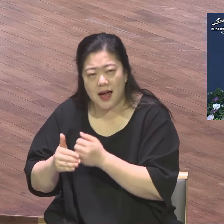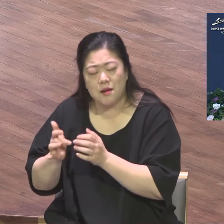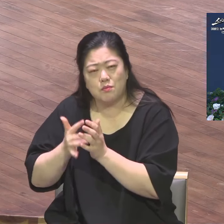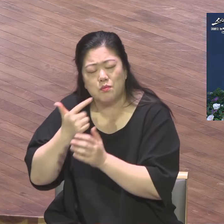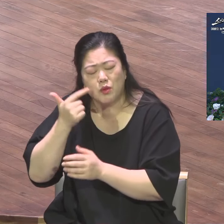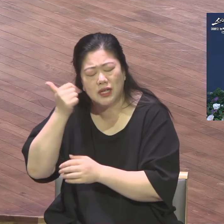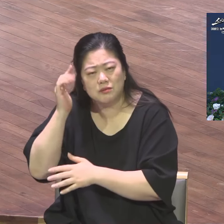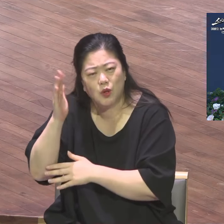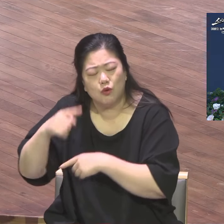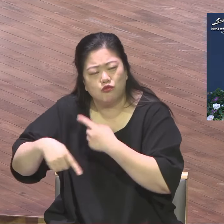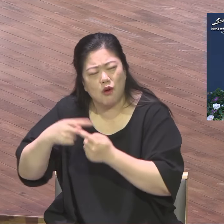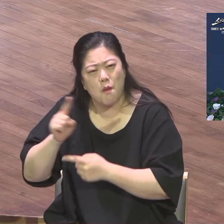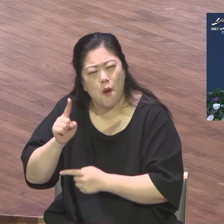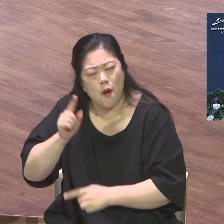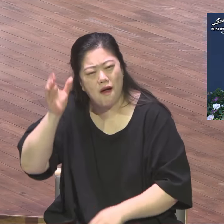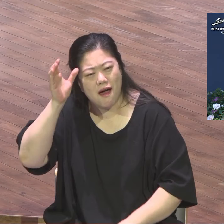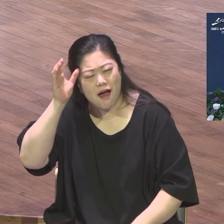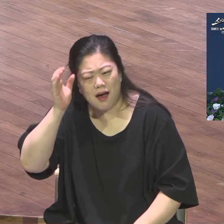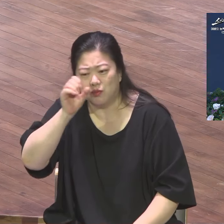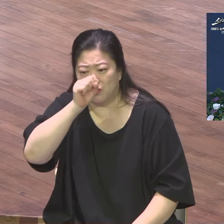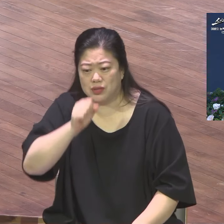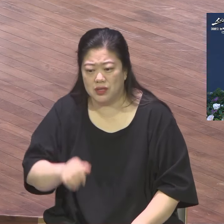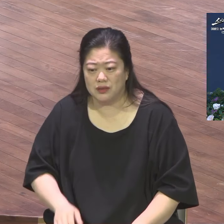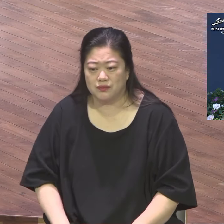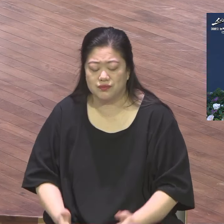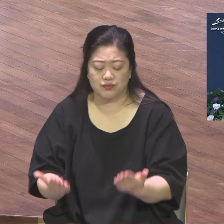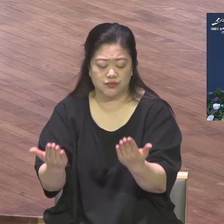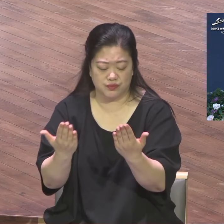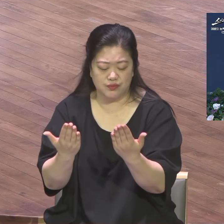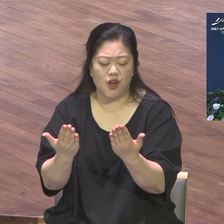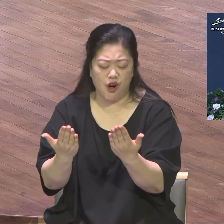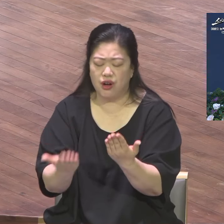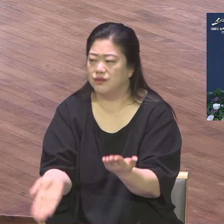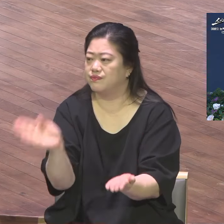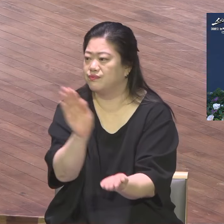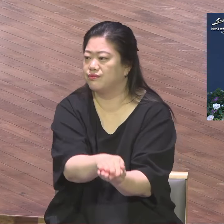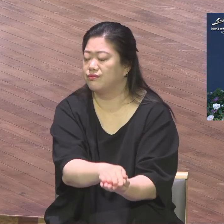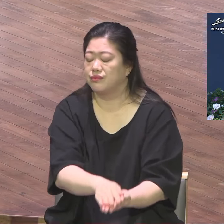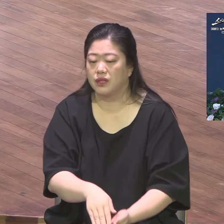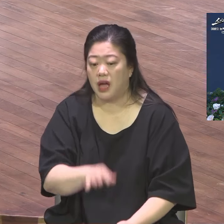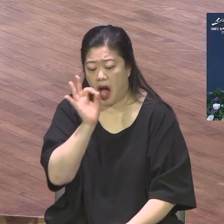아멘. 설레임으로, 설레임으로. 기대가 있어, 기대가.